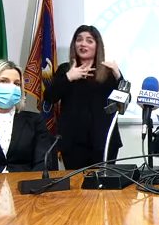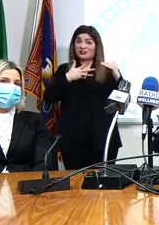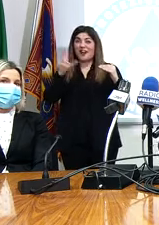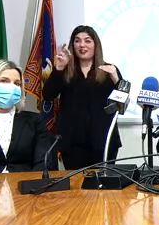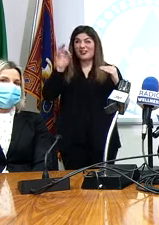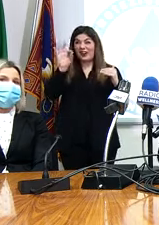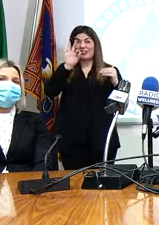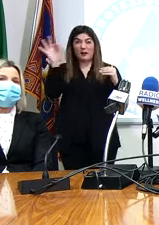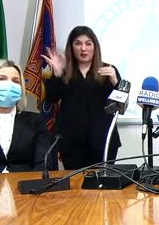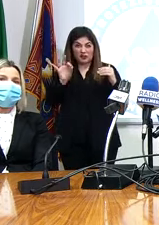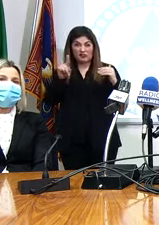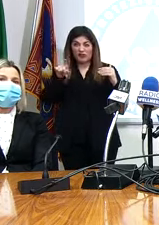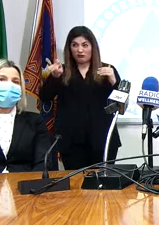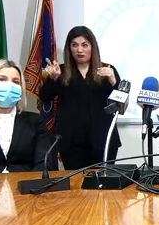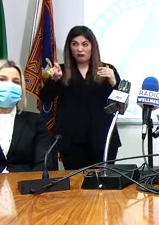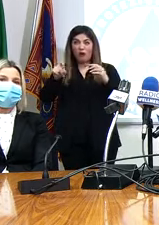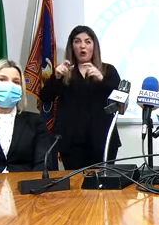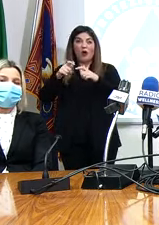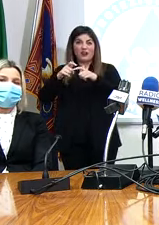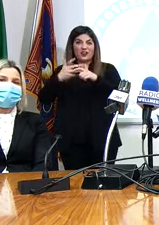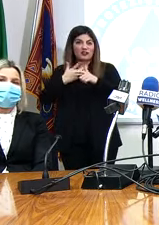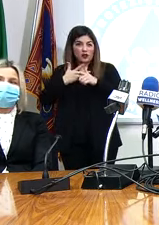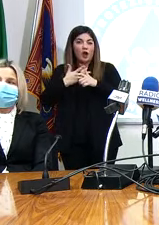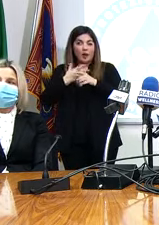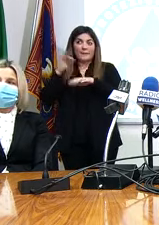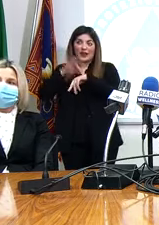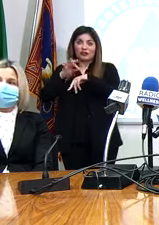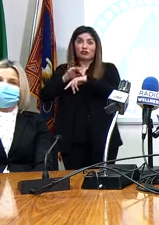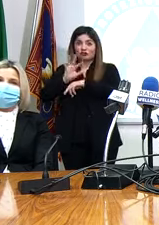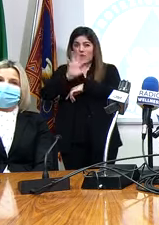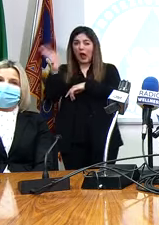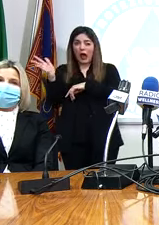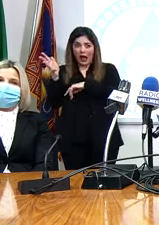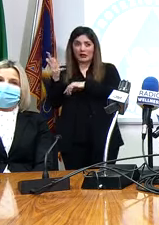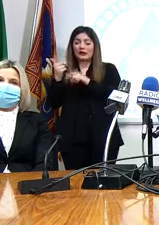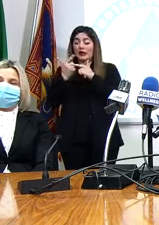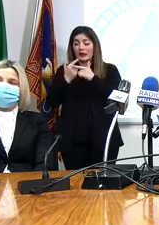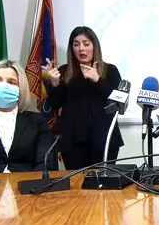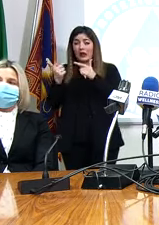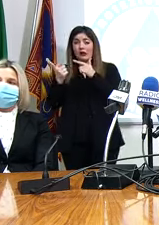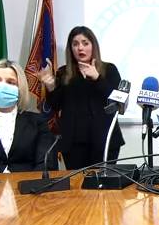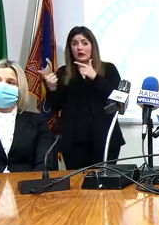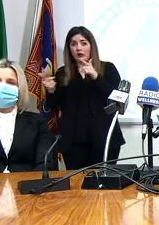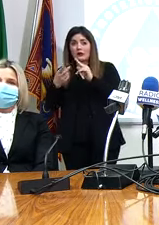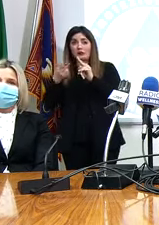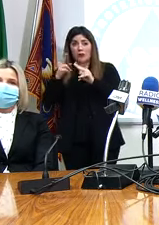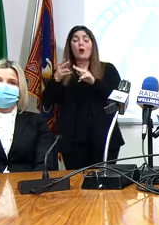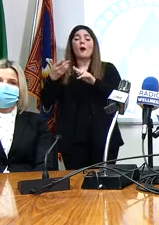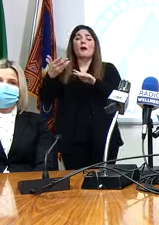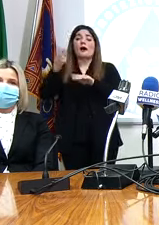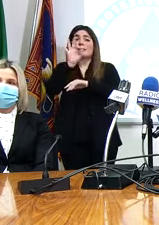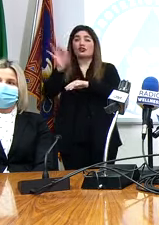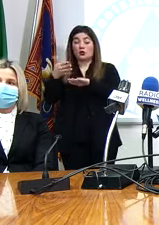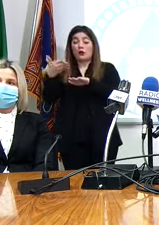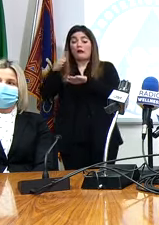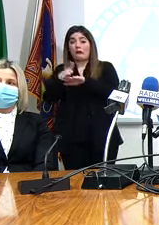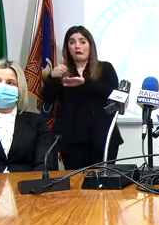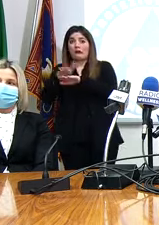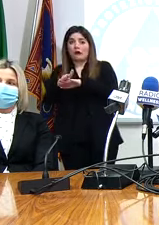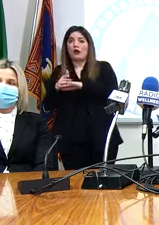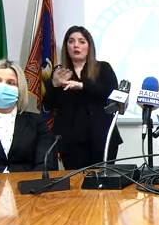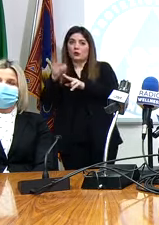poi si scende. Quindi non abbiamo raggiunto ancora la mortalità dell'HIV, dell'AIDS e della